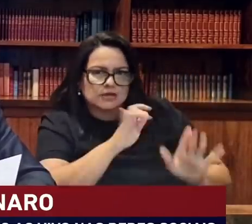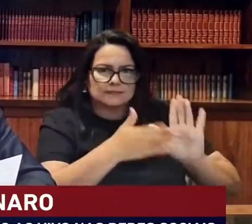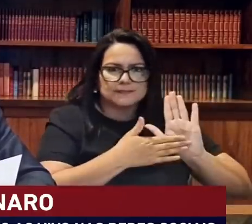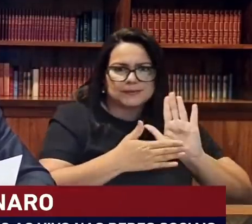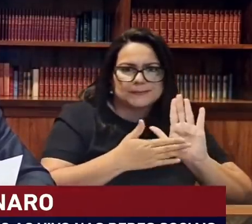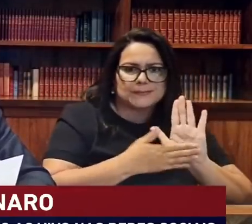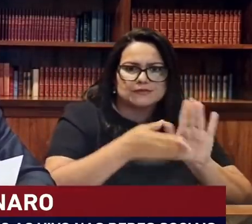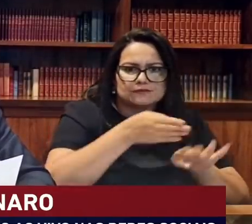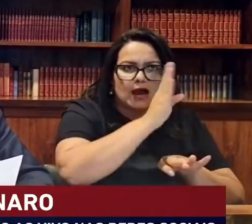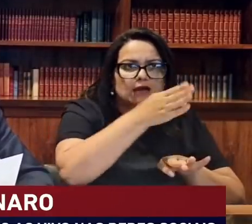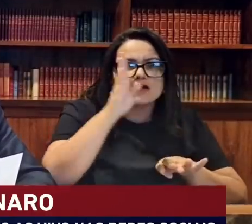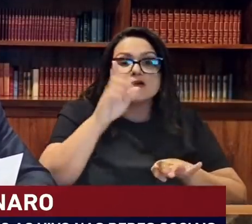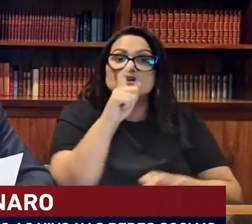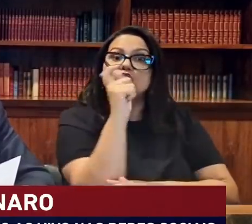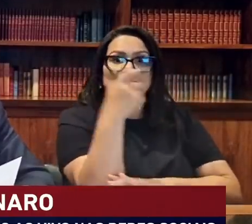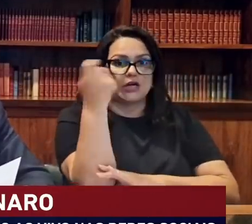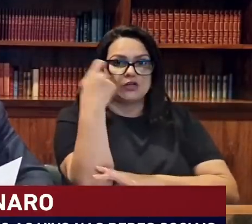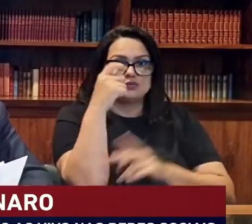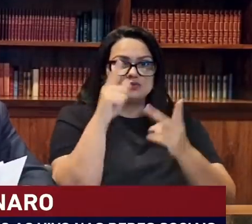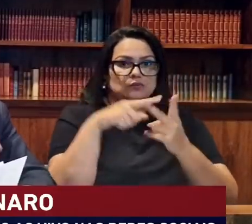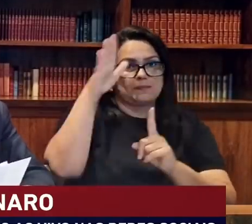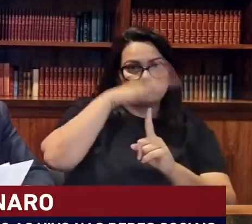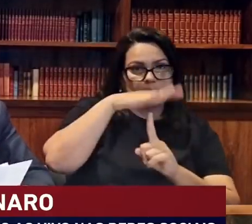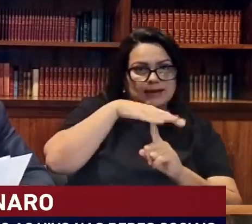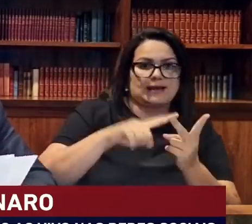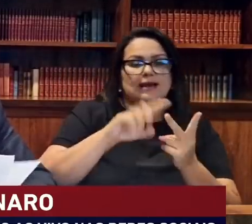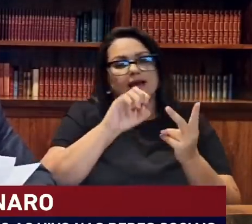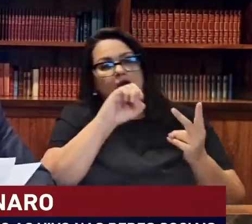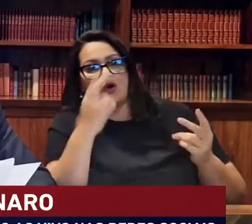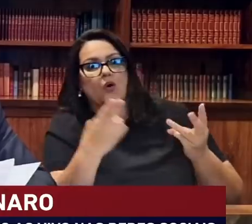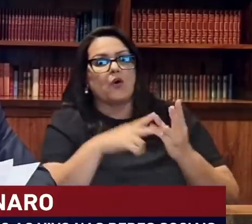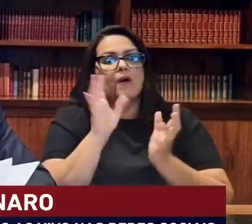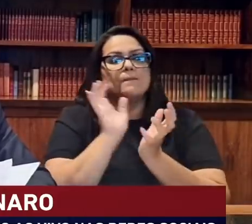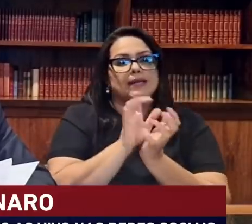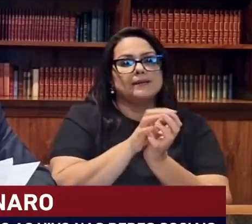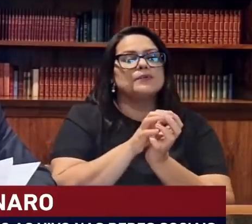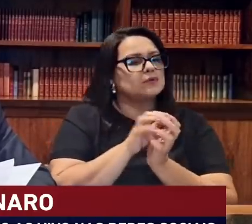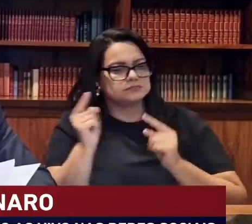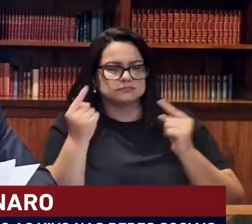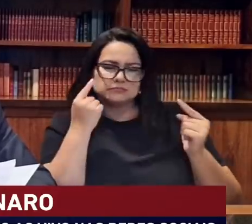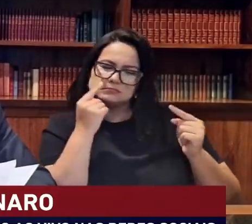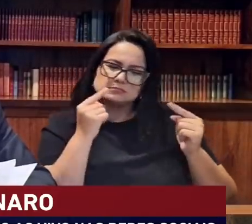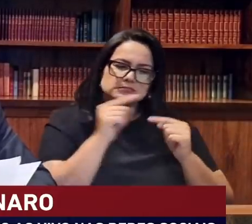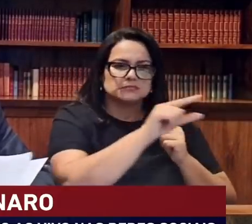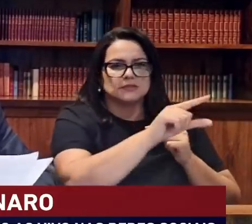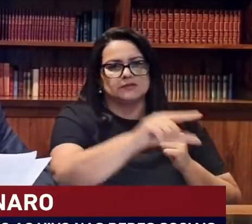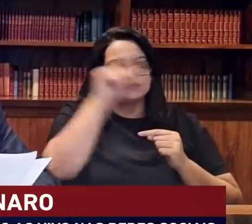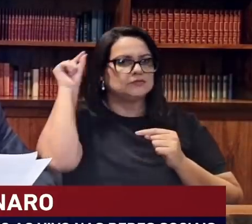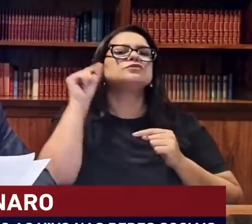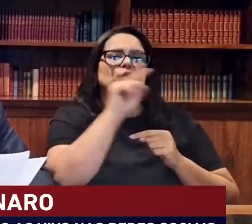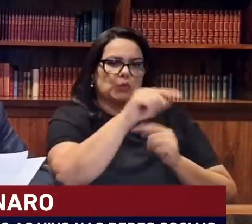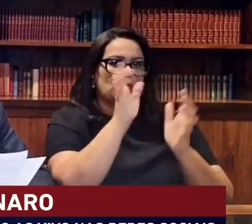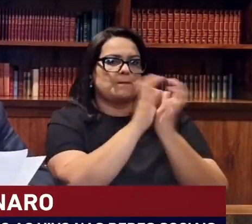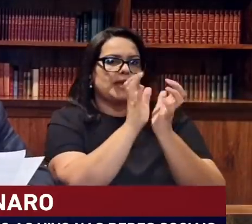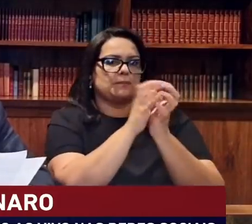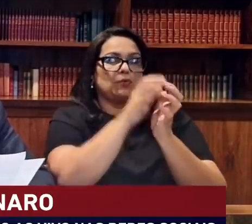de irmos para o Rio Grande do Sul, Paraná ou Pernambuco. A opção melhor técnica foi para